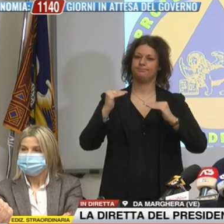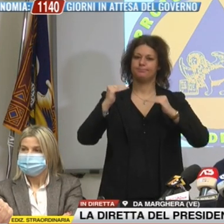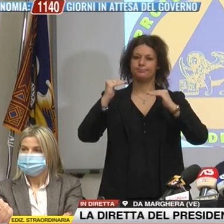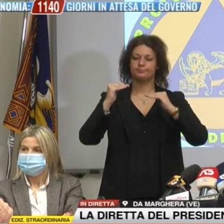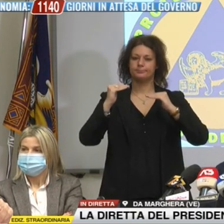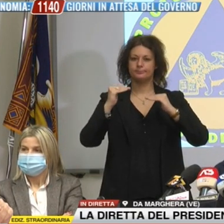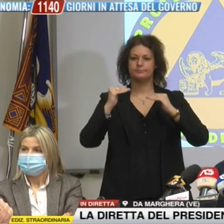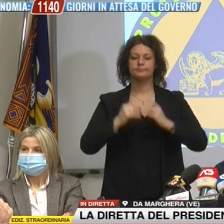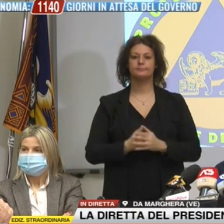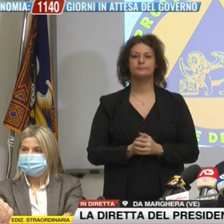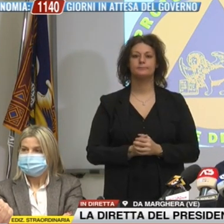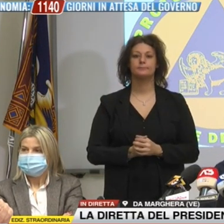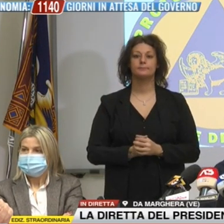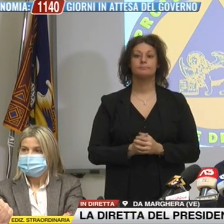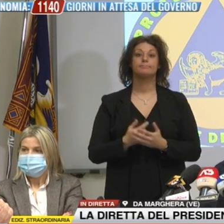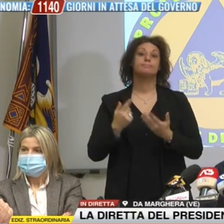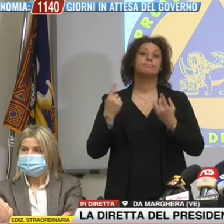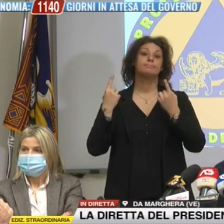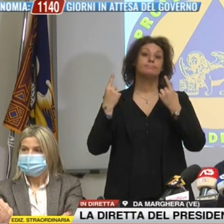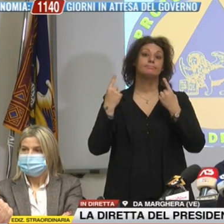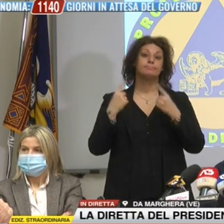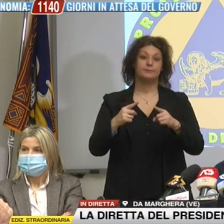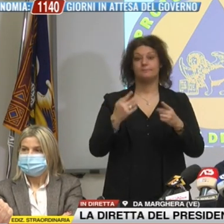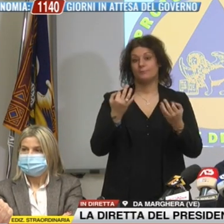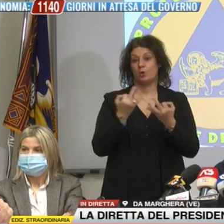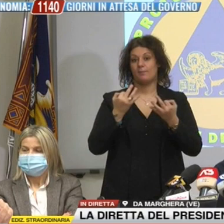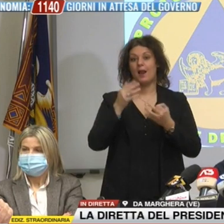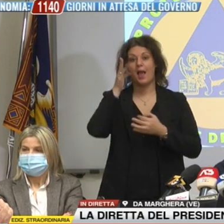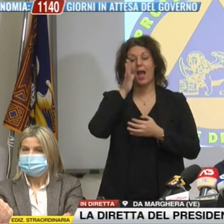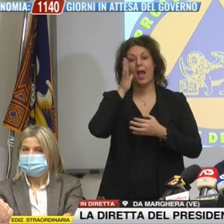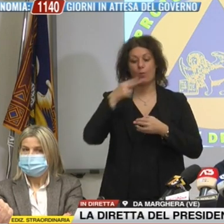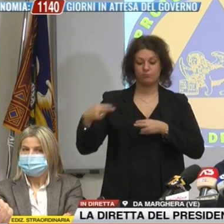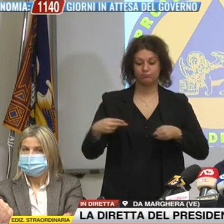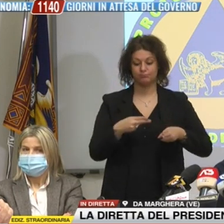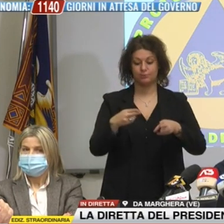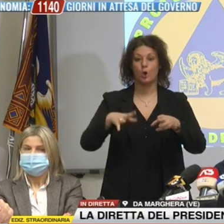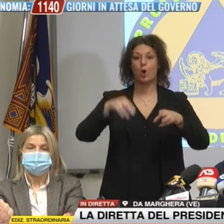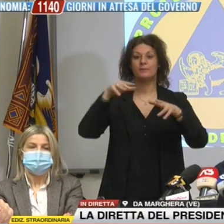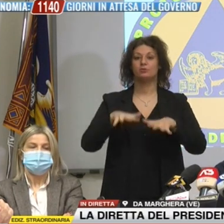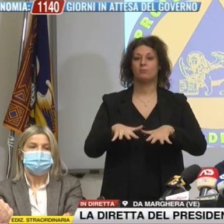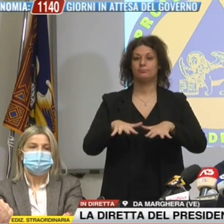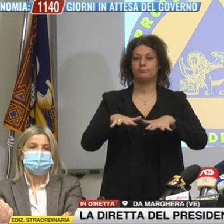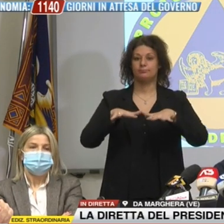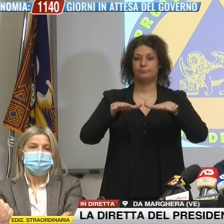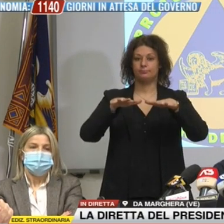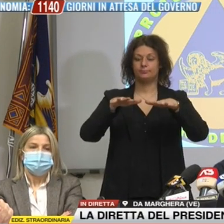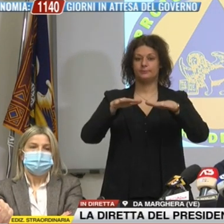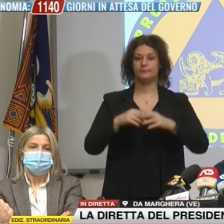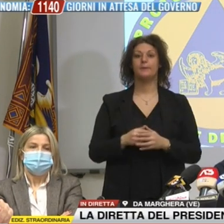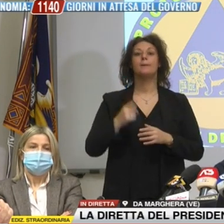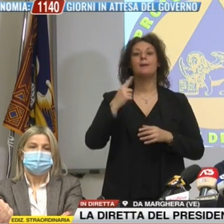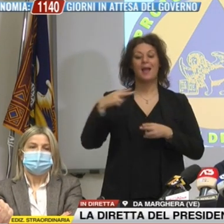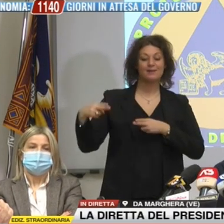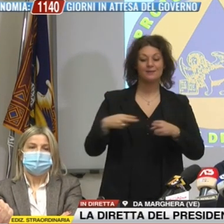questo fa incrementare i livelli dei principali corsi d'acqua, ma soprattutto dei corsi d'acqua secondari.